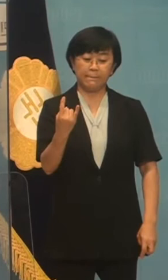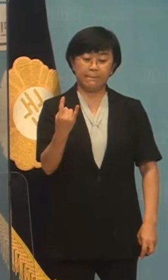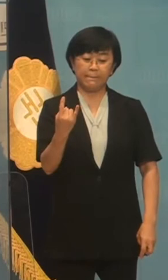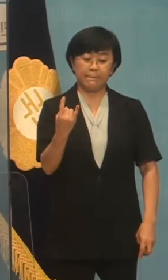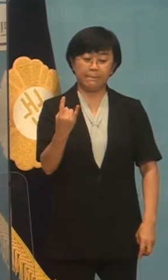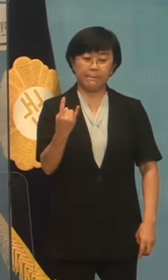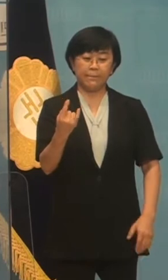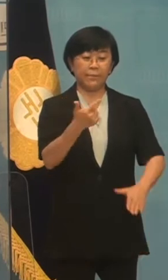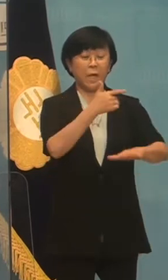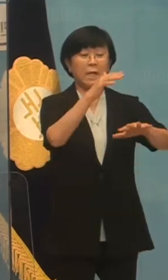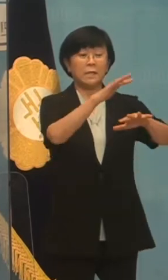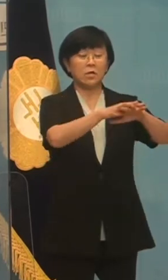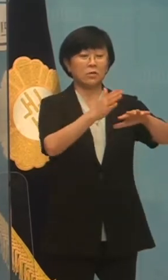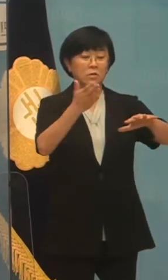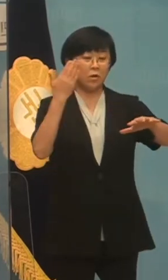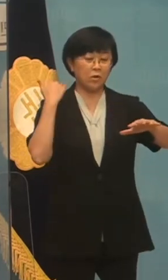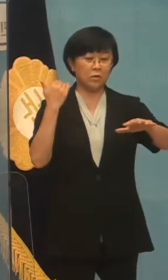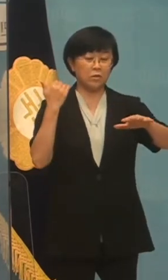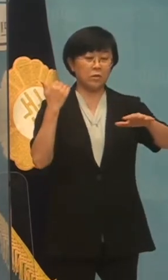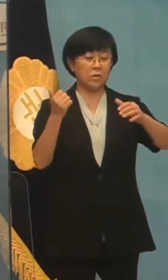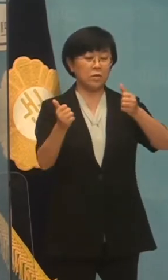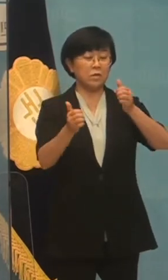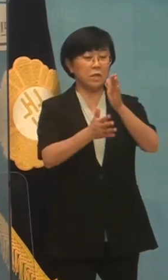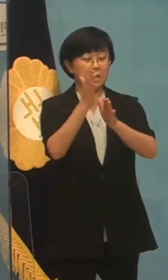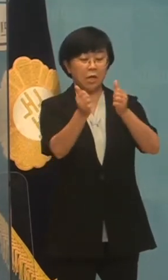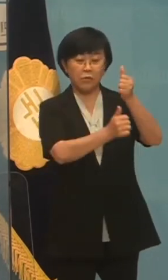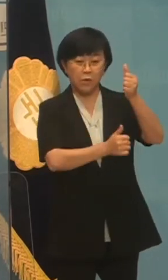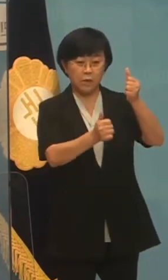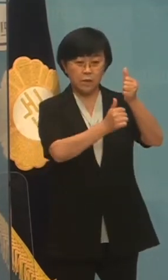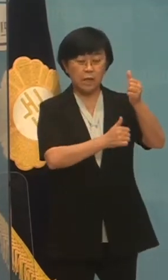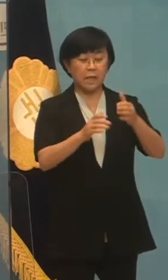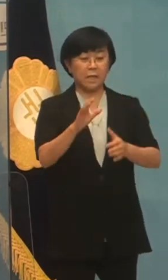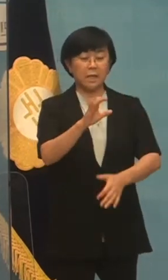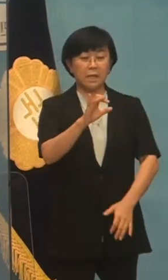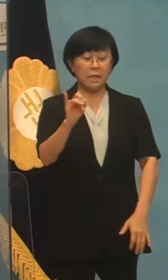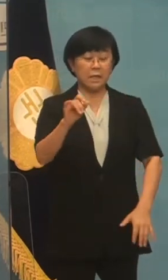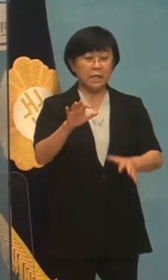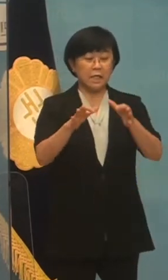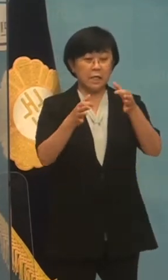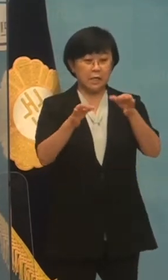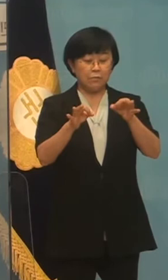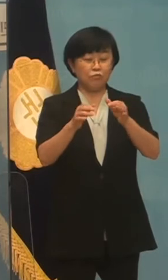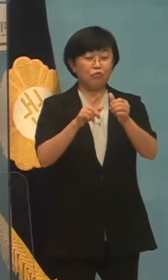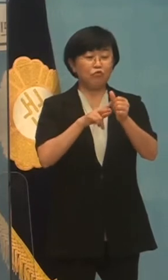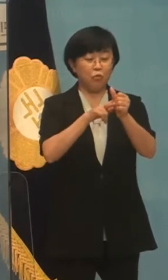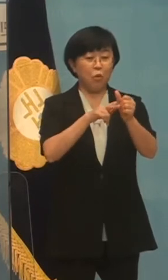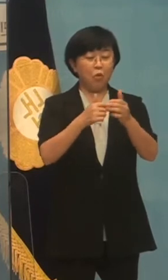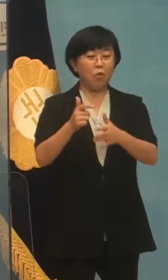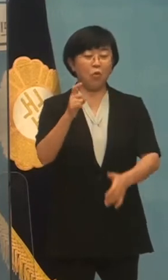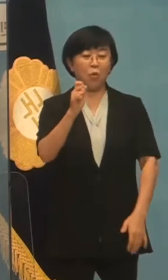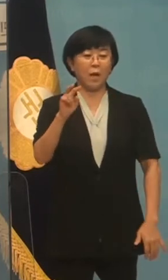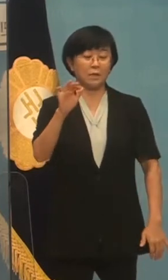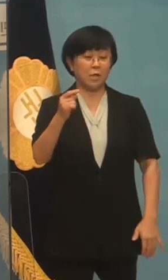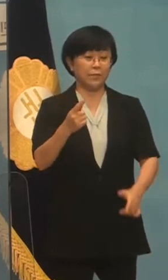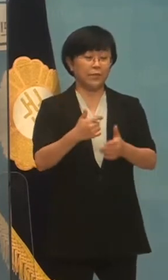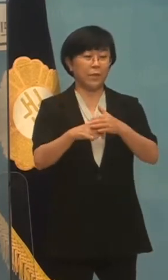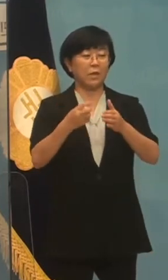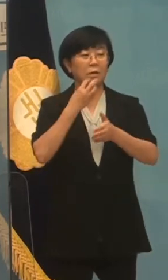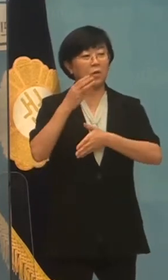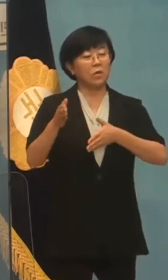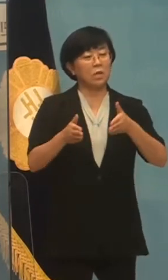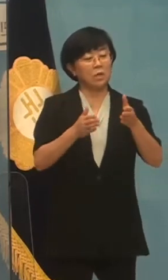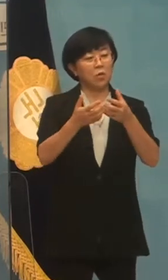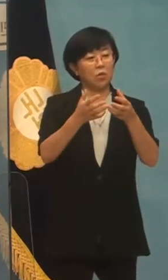전 대전시당 위원장과 전 부대표를 역임한 김윤기 후보, 전 과천시 의장과 현재 경기도당